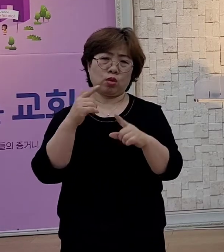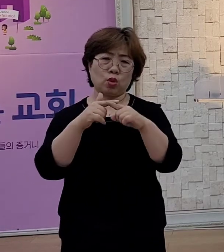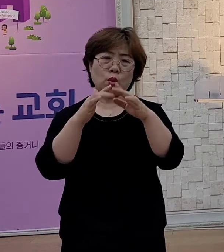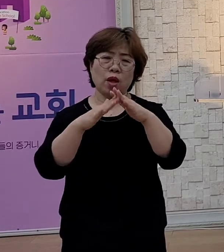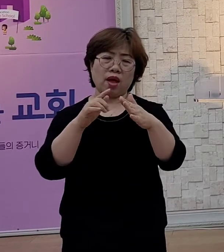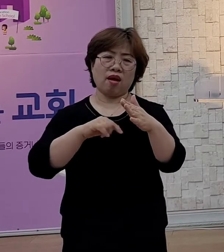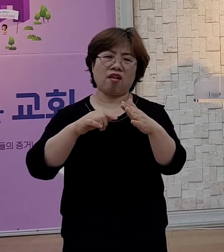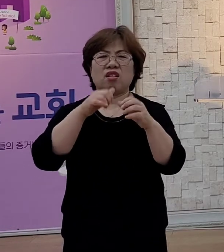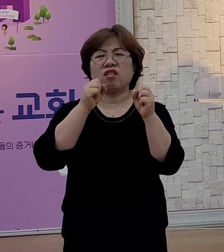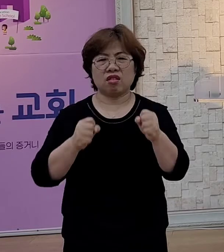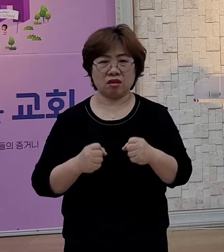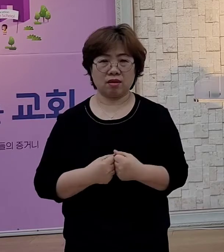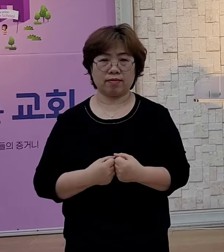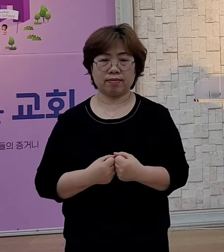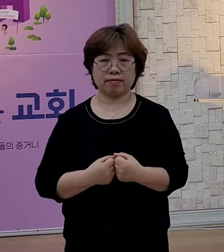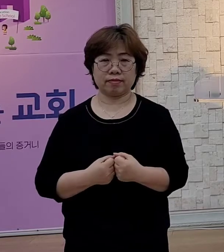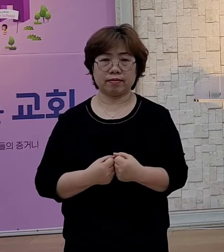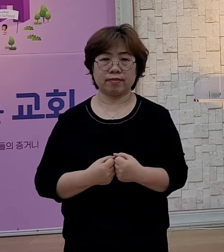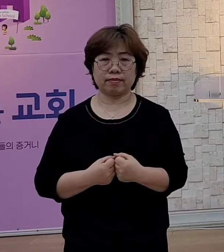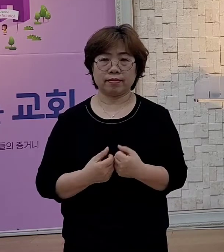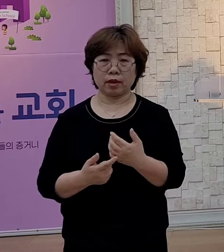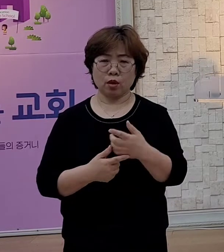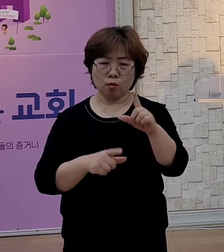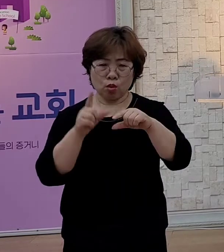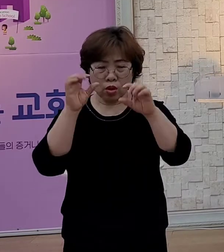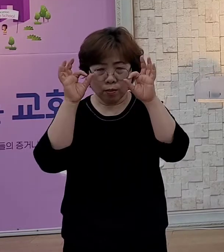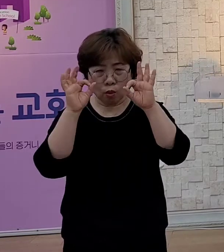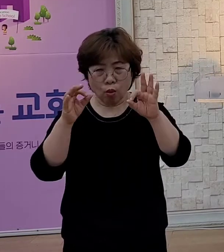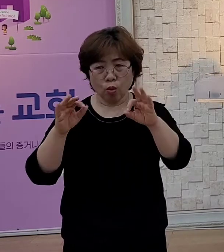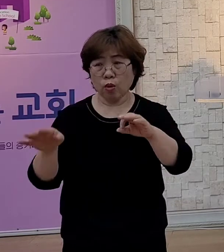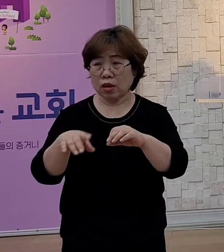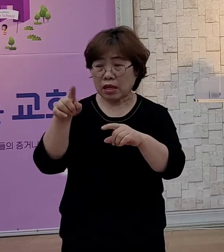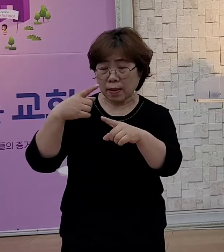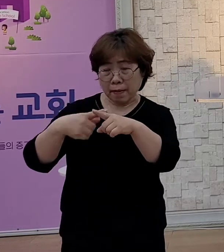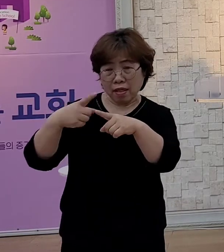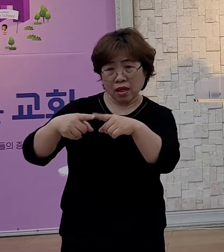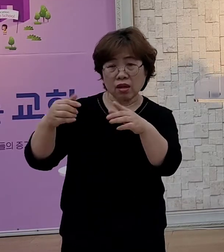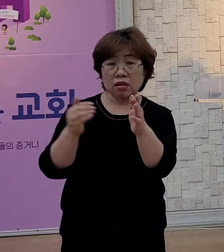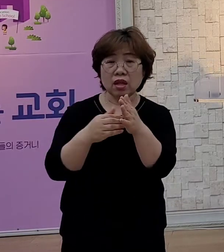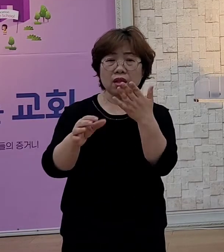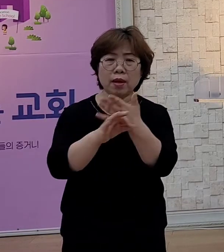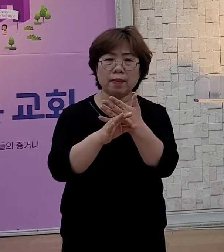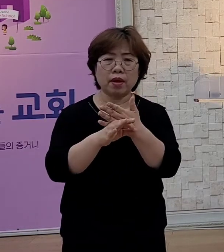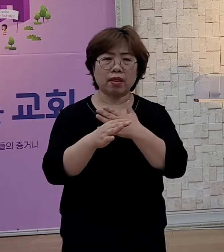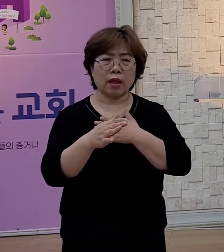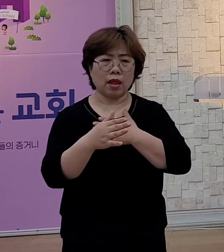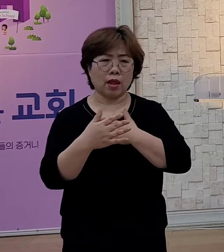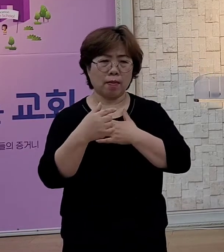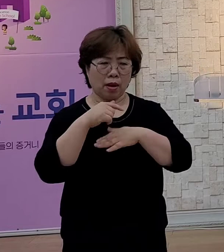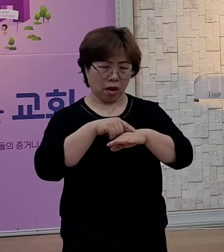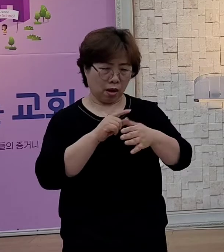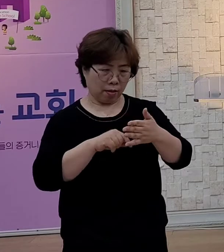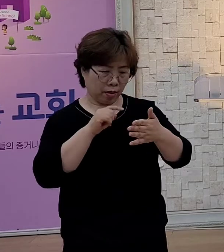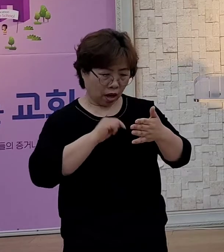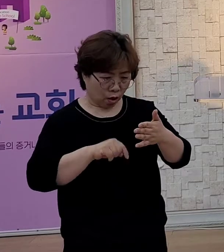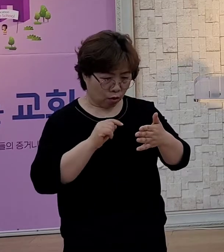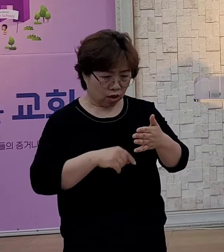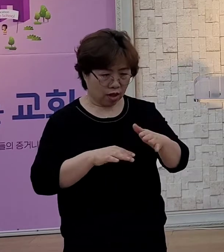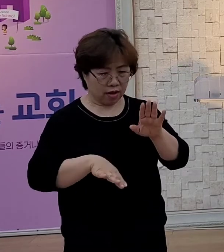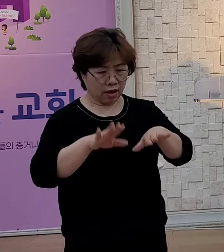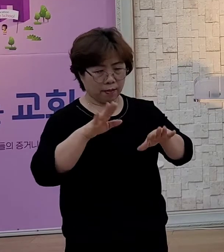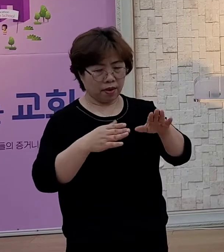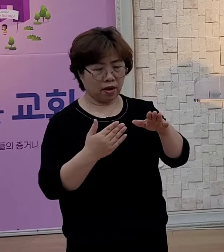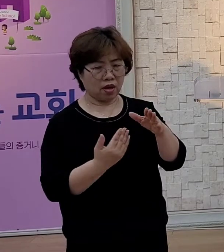판단하거나 무시했다면 이미 우리는 그 사람에 대해서 차별한 것이다 라는 얘기가 되는